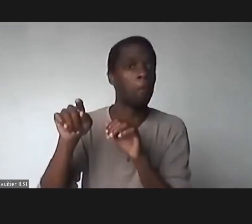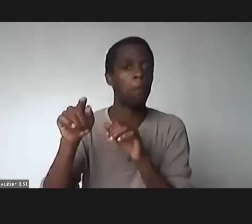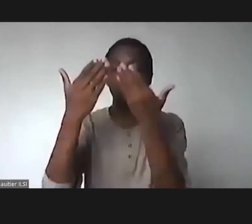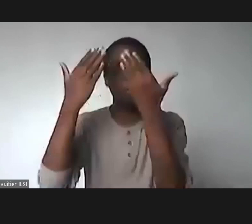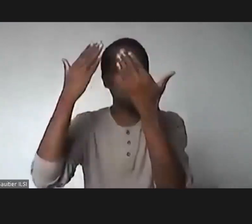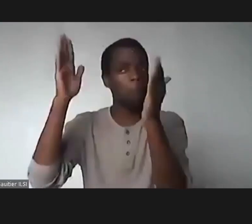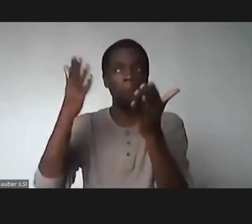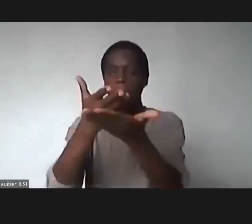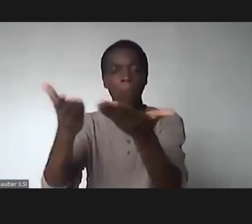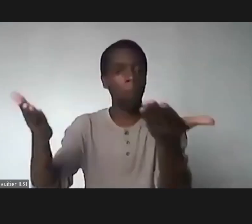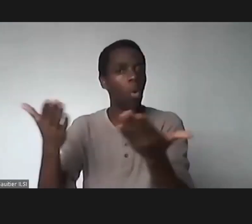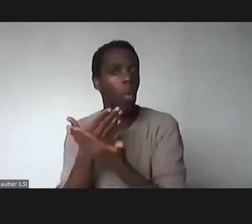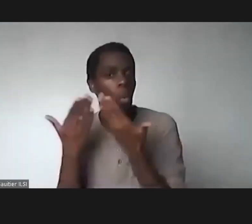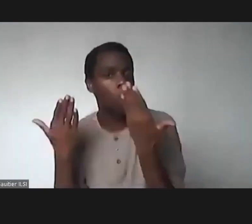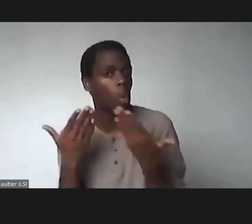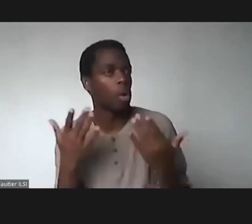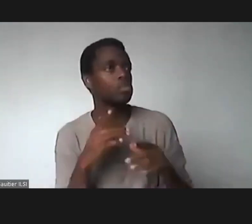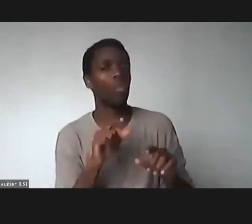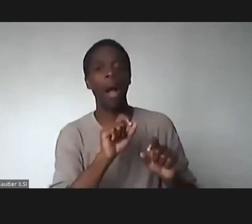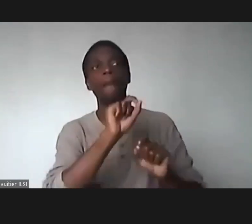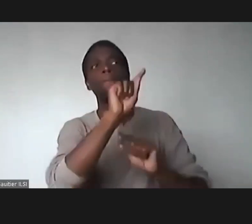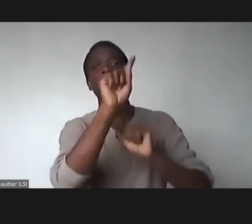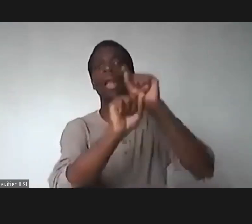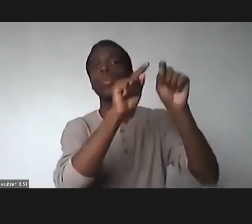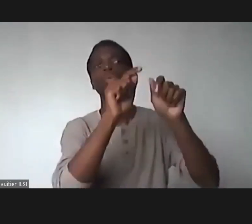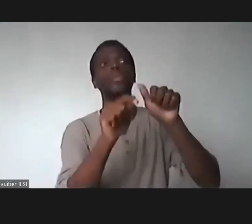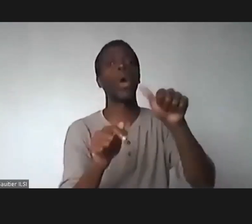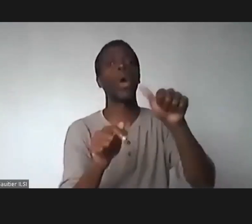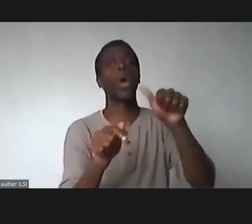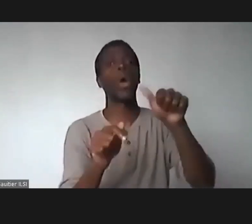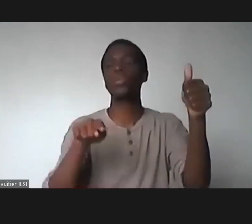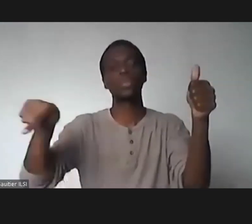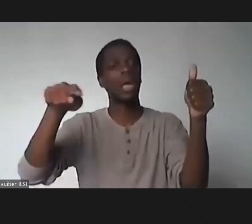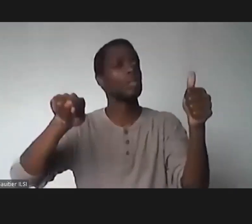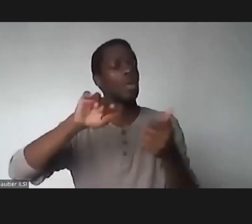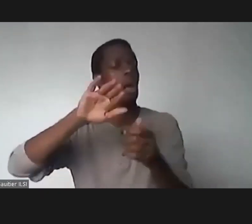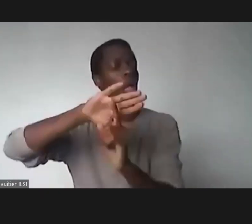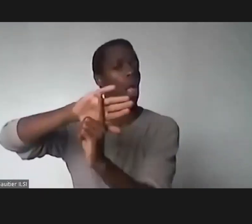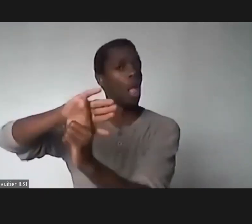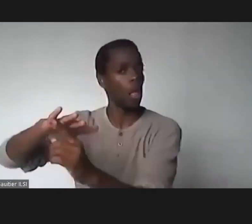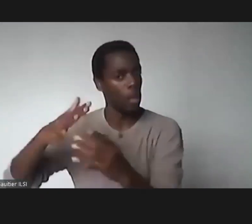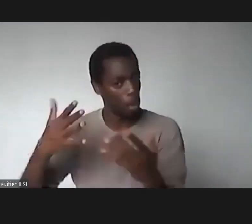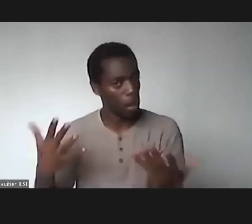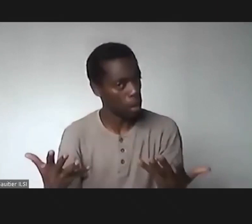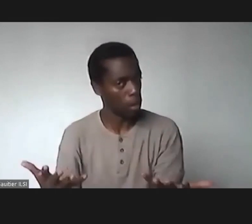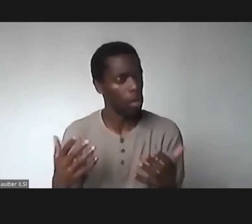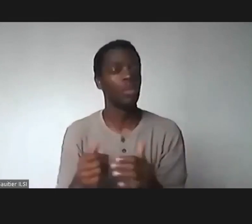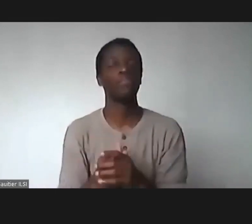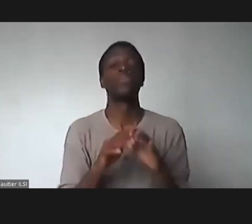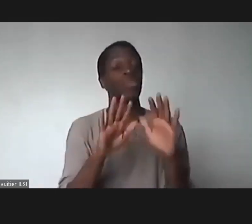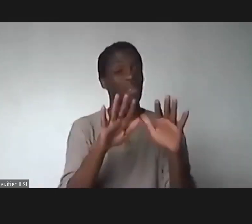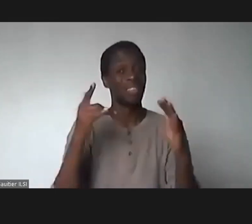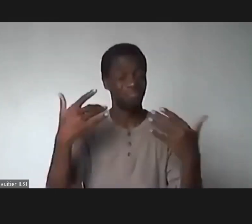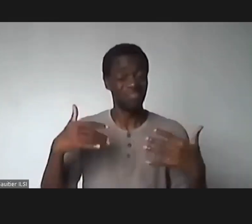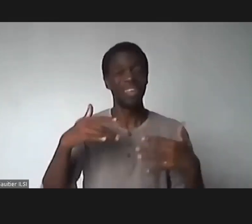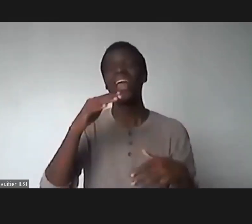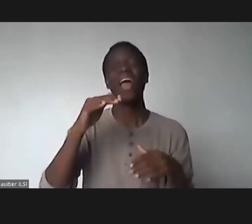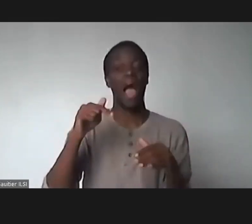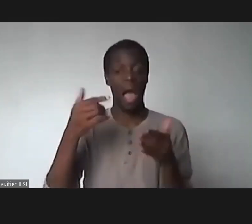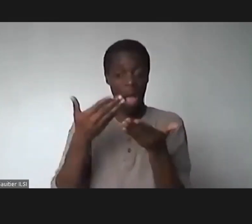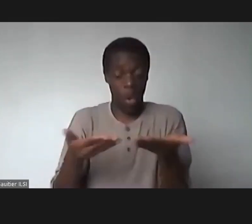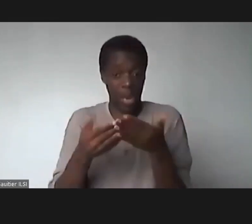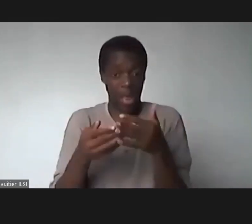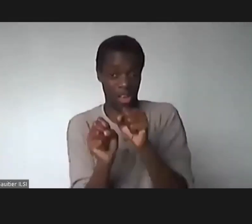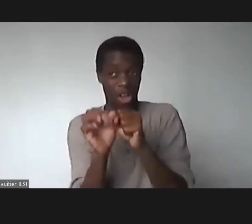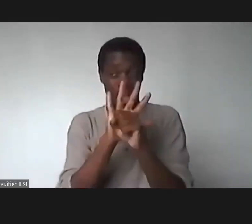incluyan la mirada de discapacidad en todo ámbito, desde el hospital, cuando la persona que tiene coronavirus, si